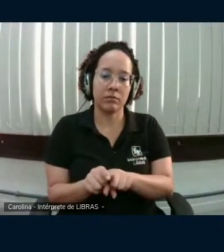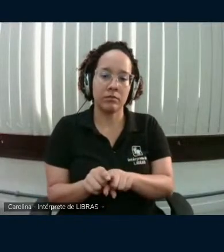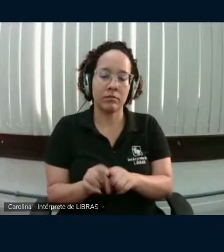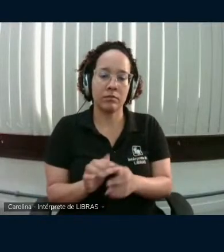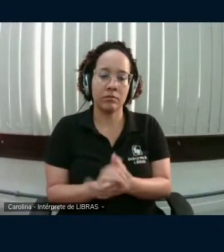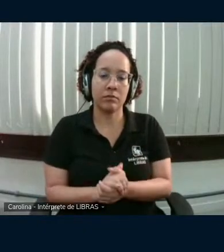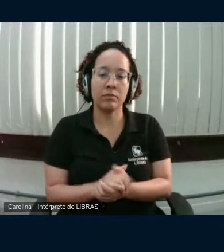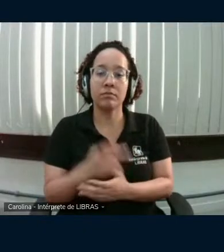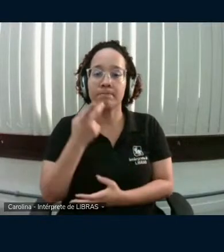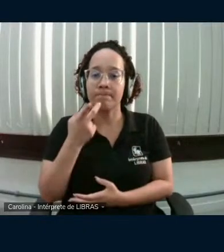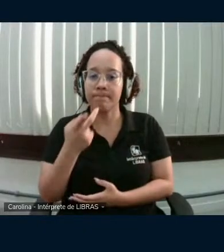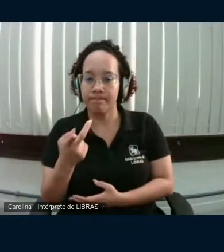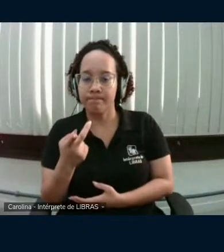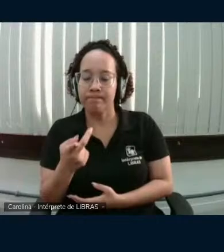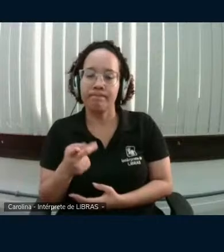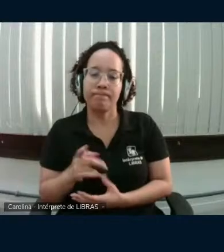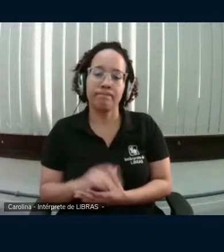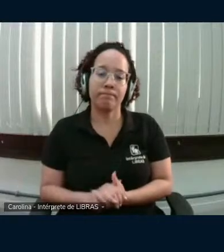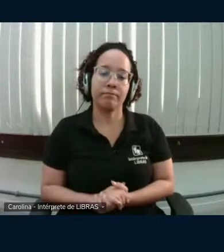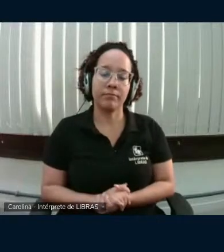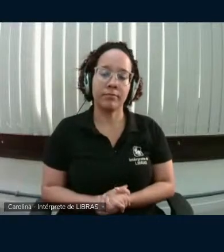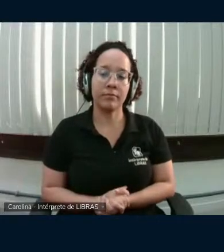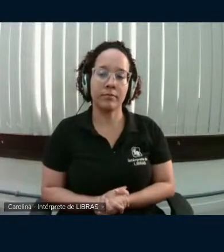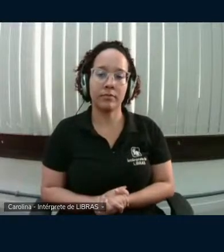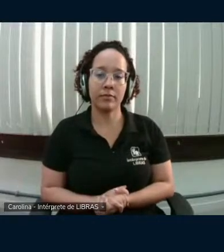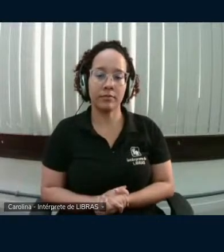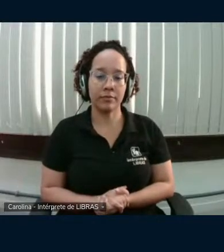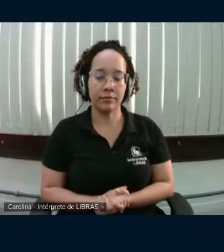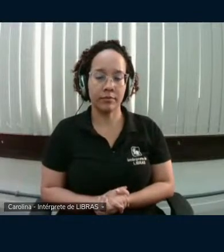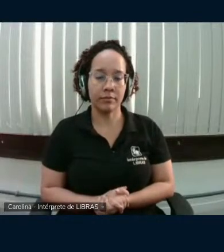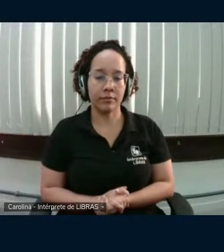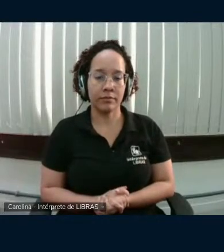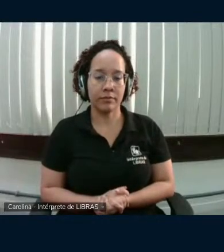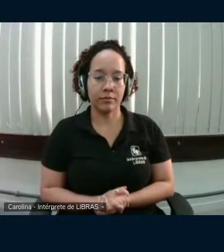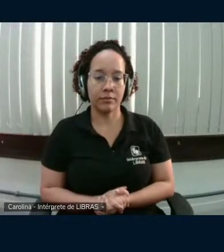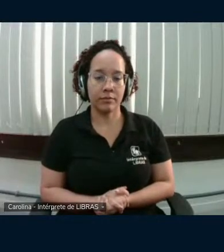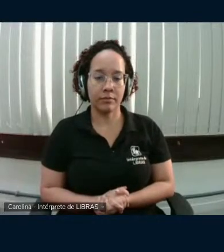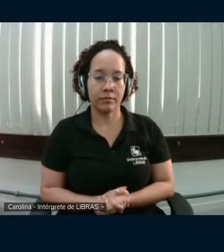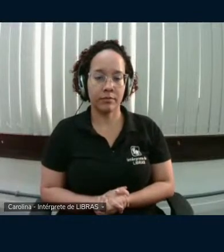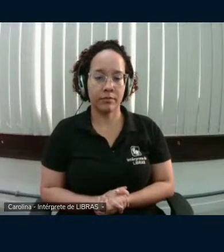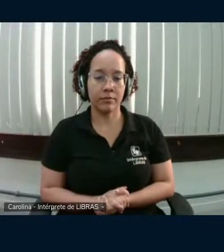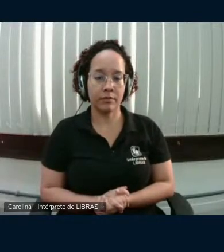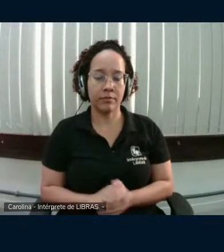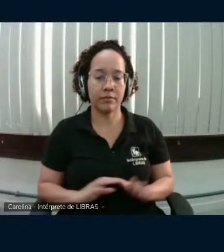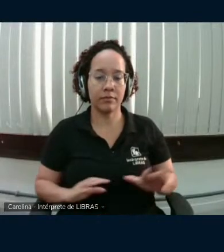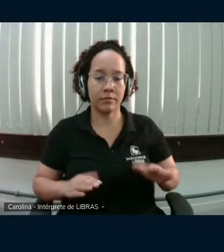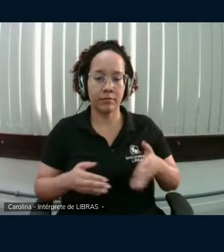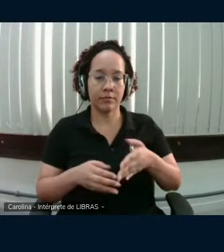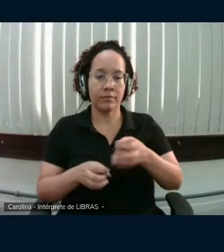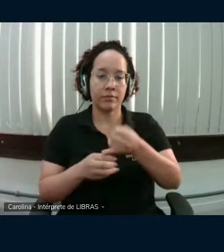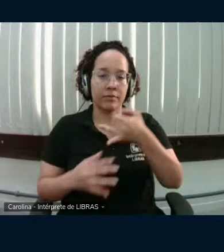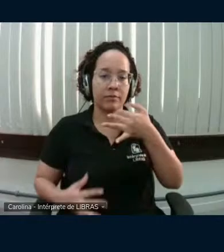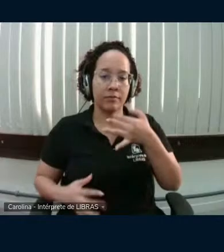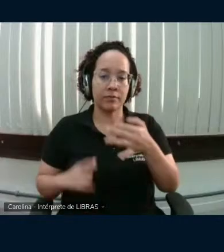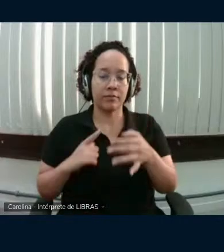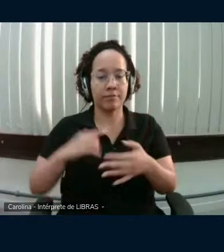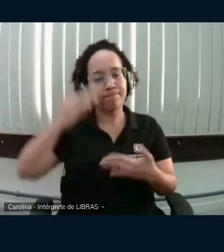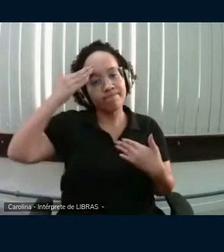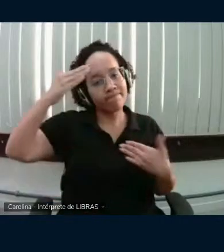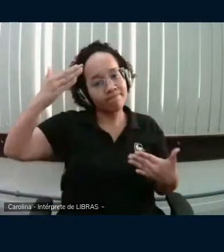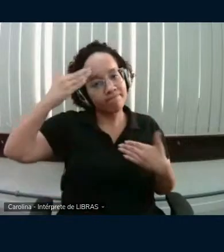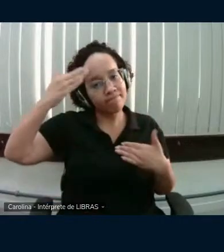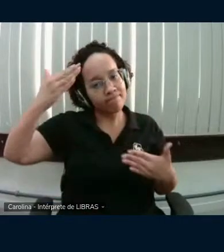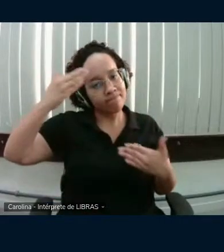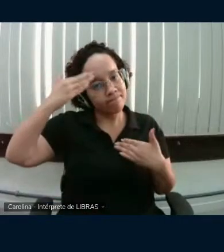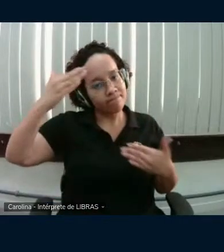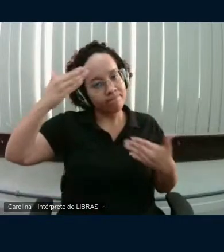as suas considerações, né, reiterando que aqui no chat estão todos agradecendo e